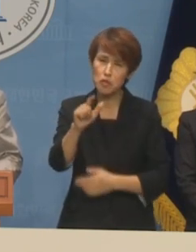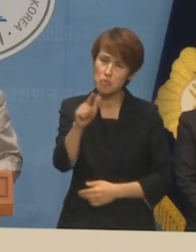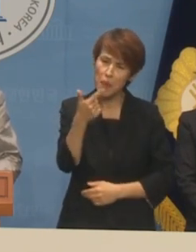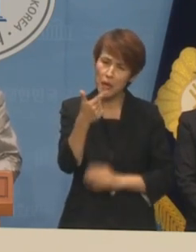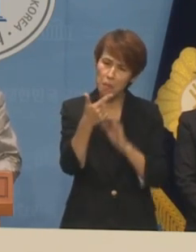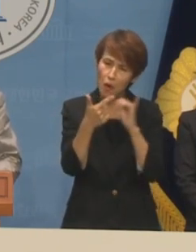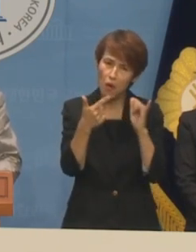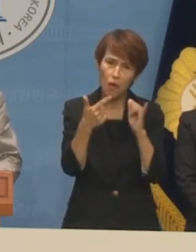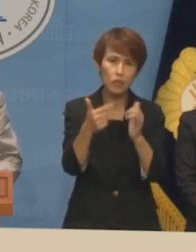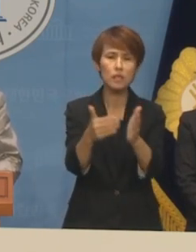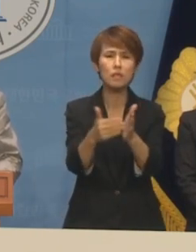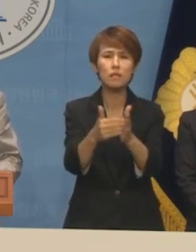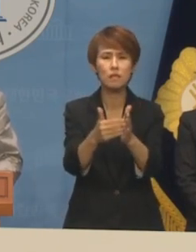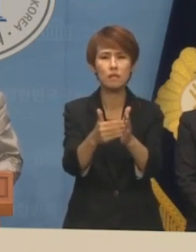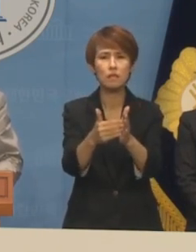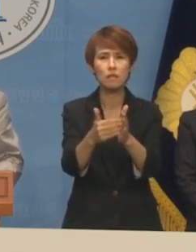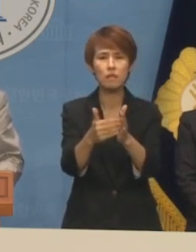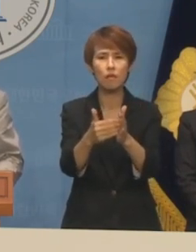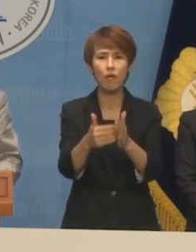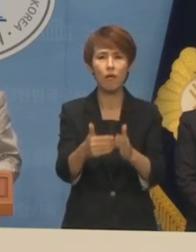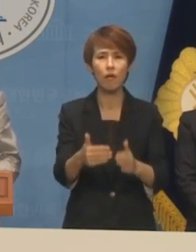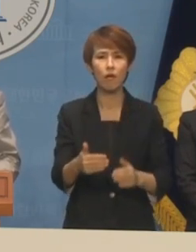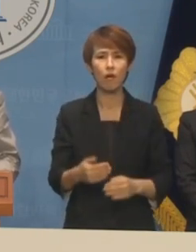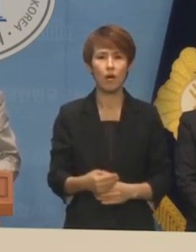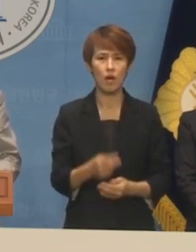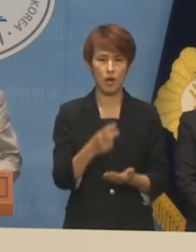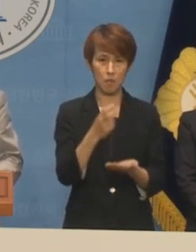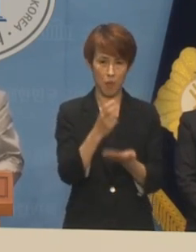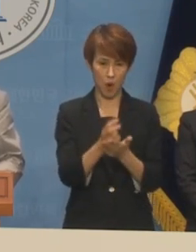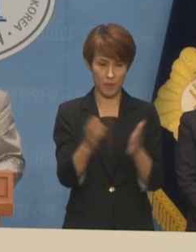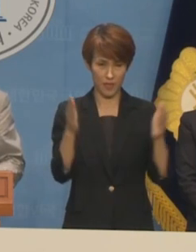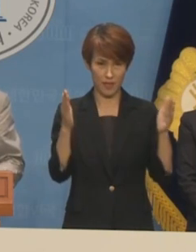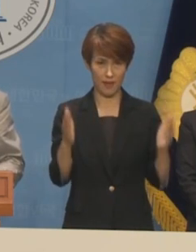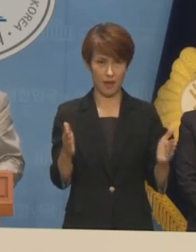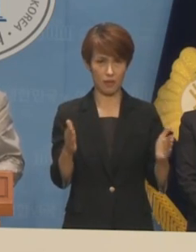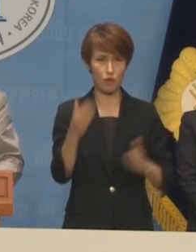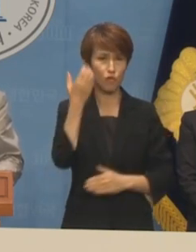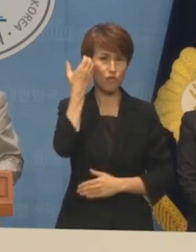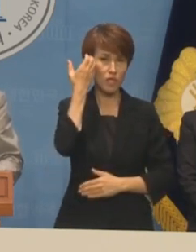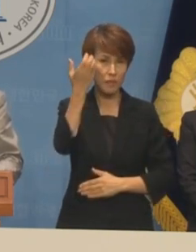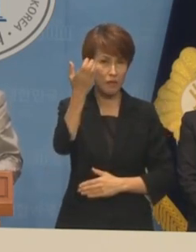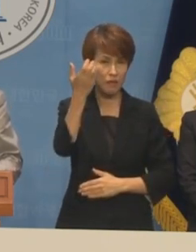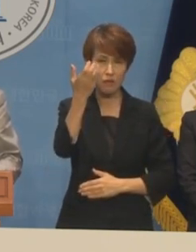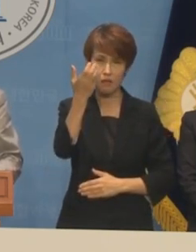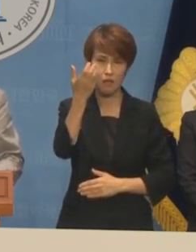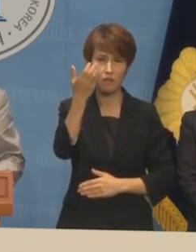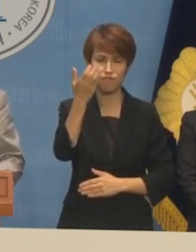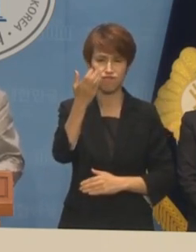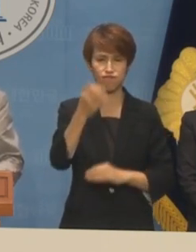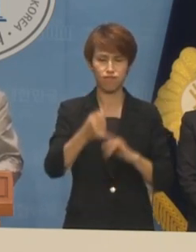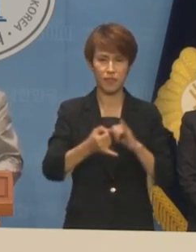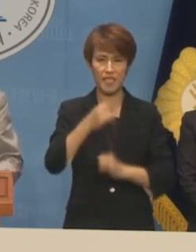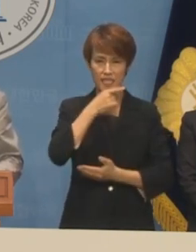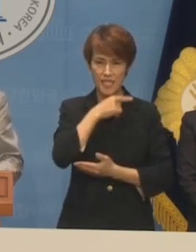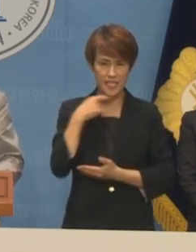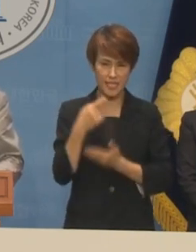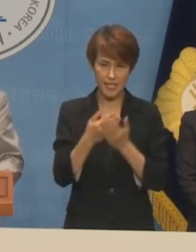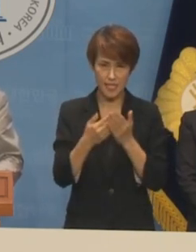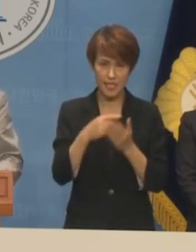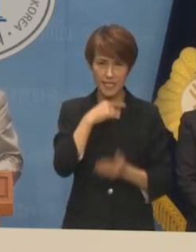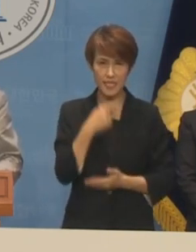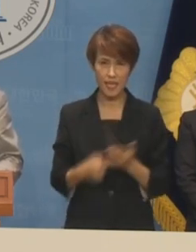명에 그치고 있습니다. 법정 기간 90일을 어기면서 희생자 결정을 미루고